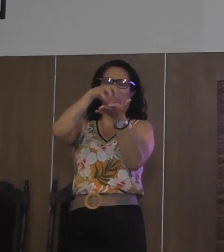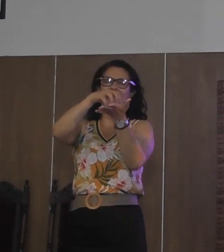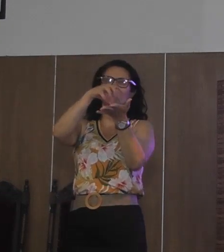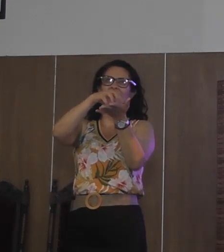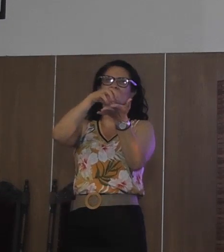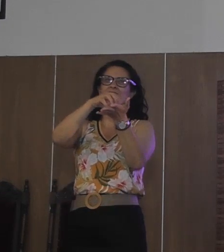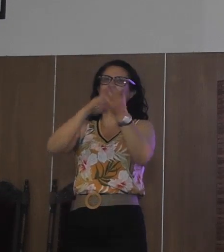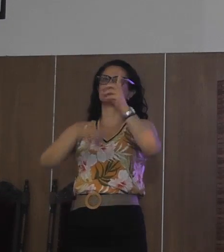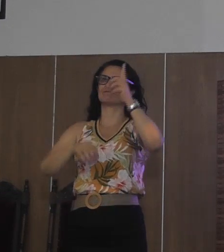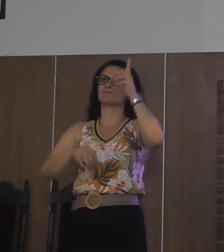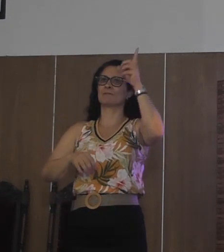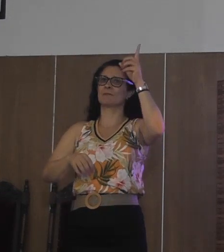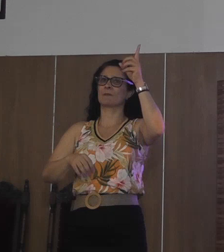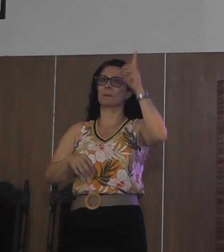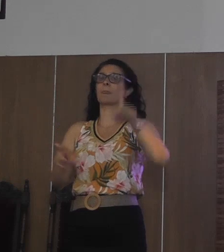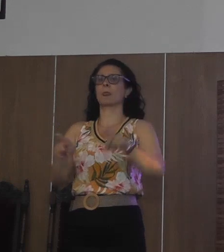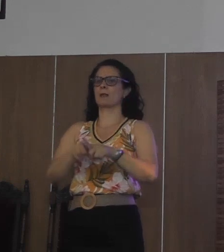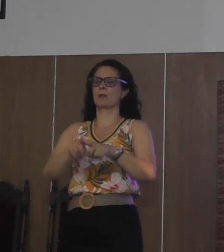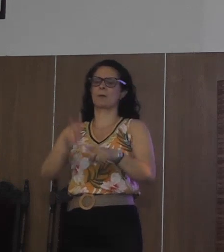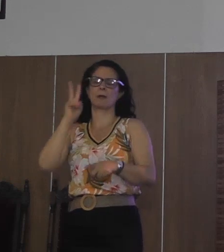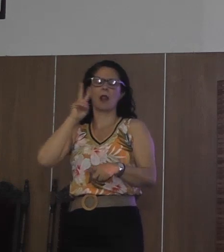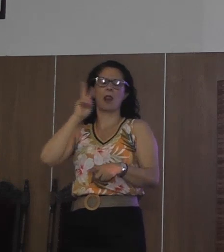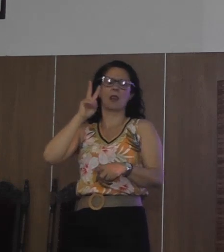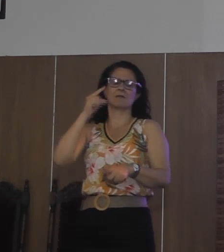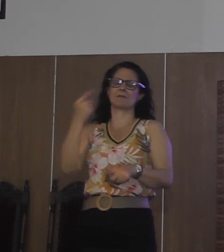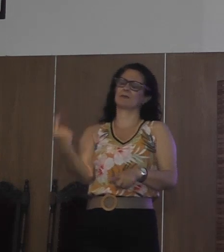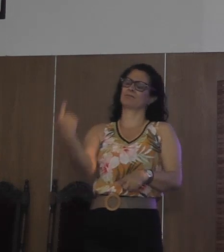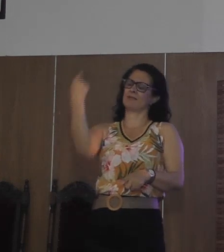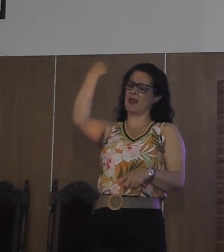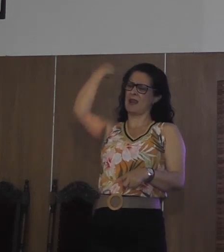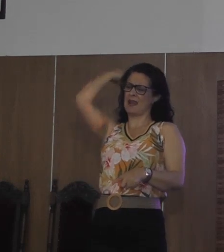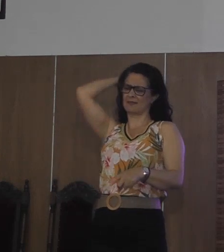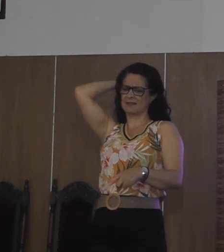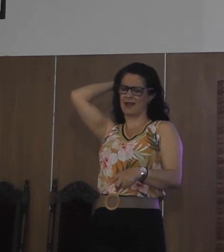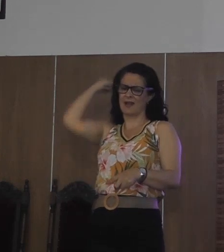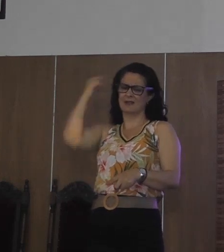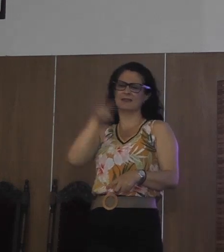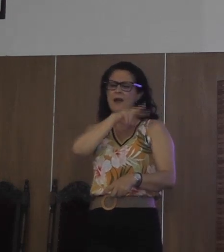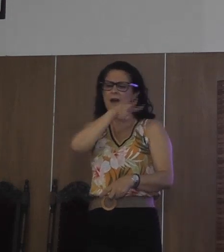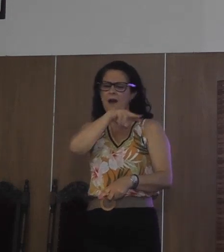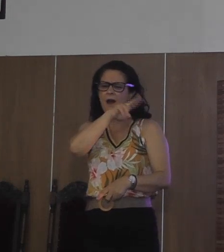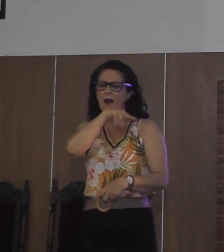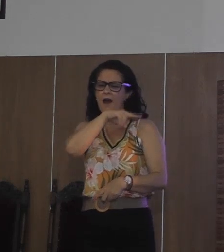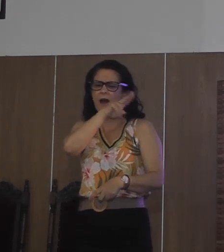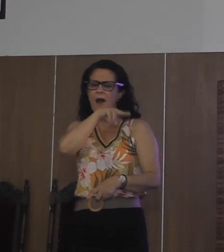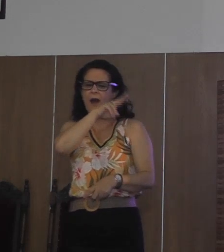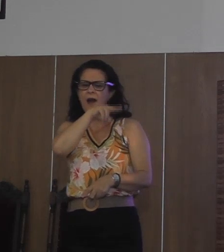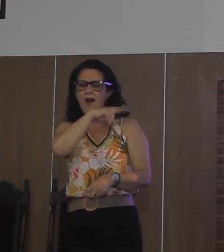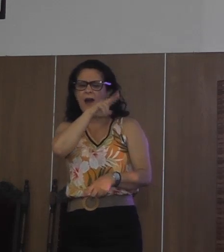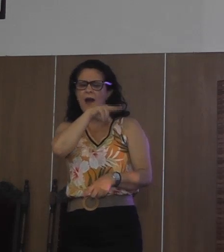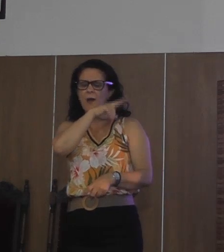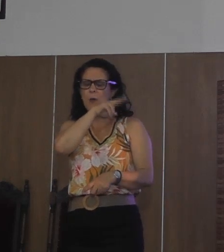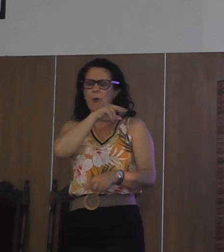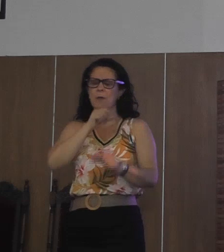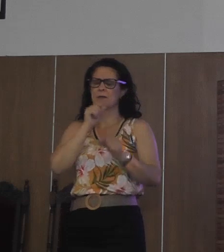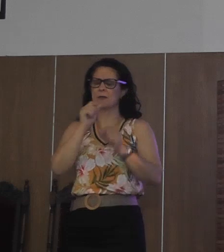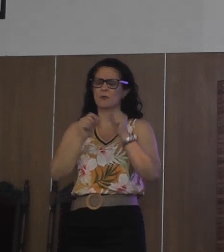A serpente que foi levantada no deserto, e todo aquele que olhava para ela era curado da própria picada, do